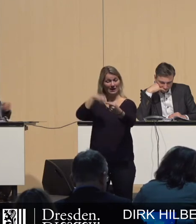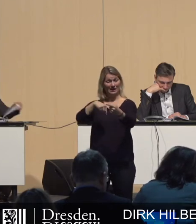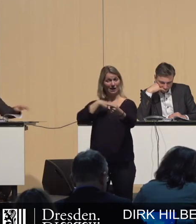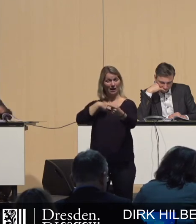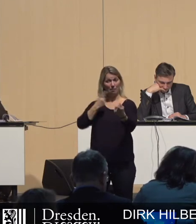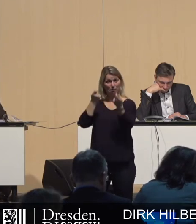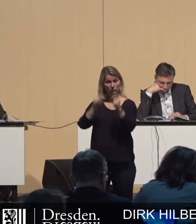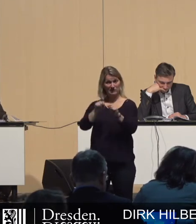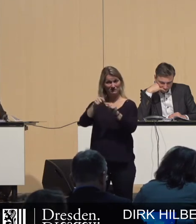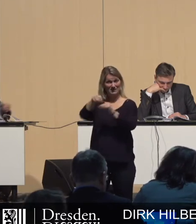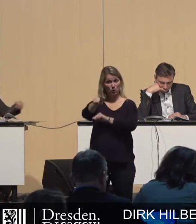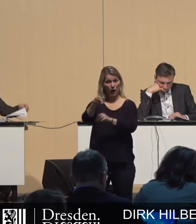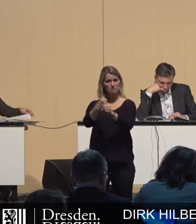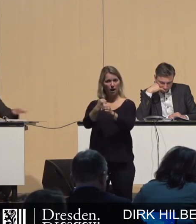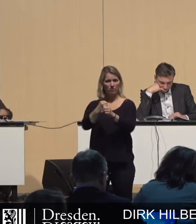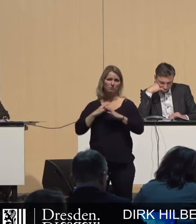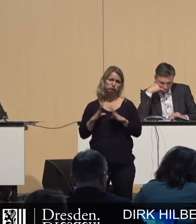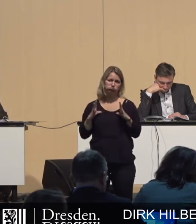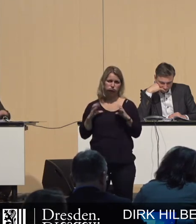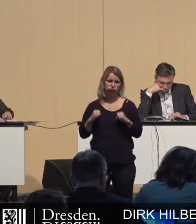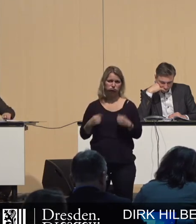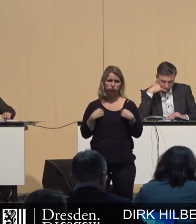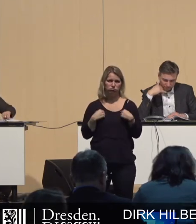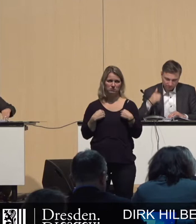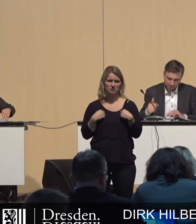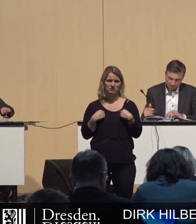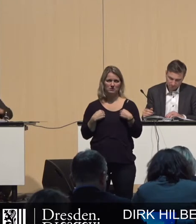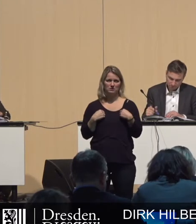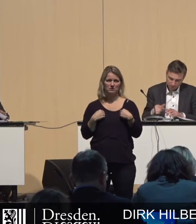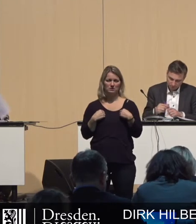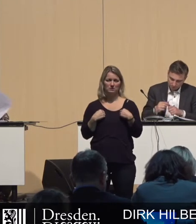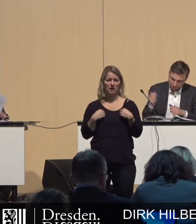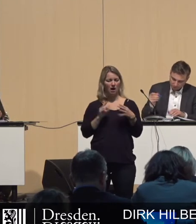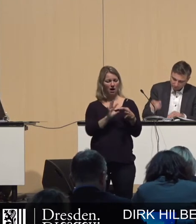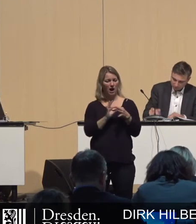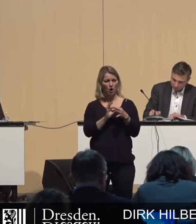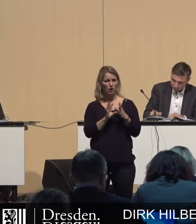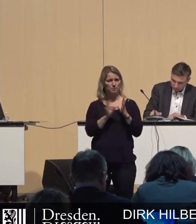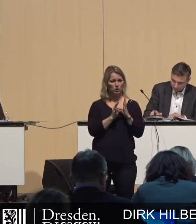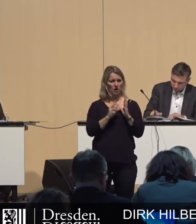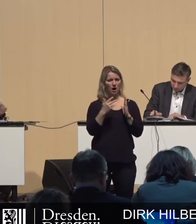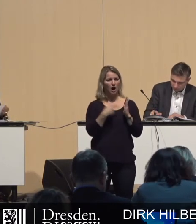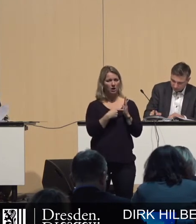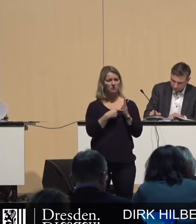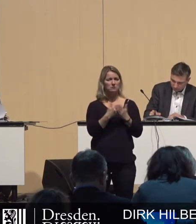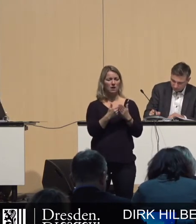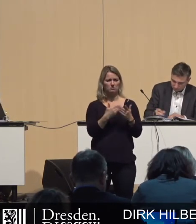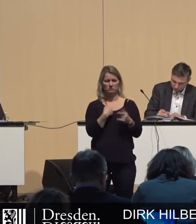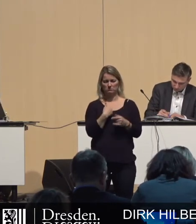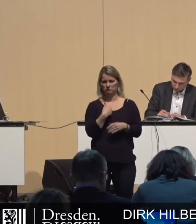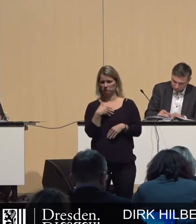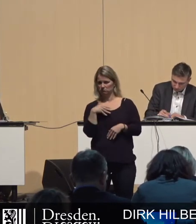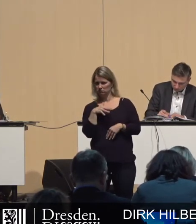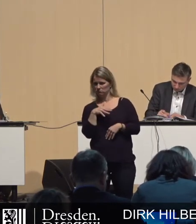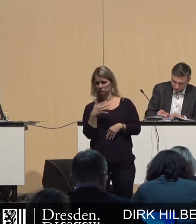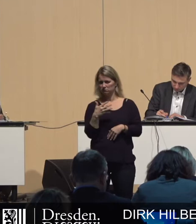zu beschließen. Und ich finde es auch in dem Punkt 8 äußerst bedenklich, dass zum Beispiel eine ganz